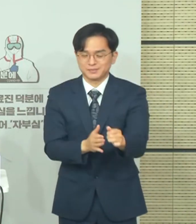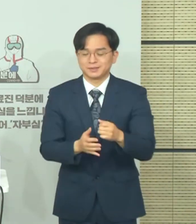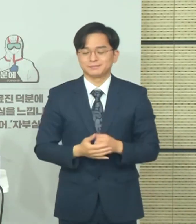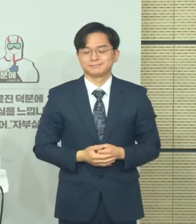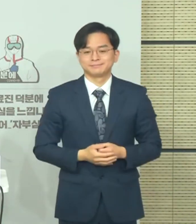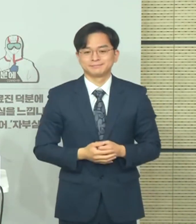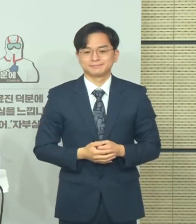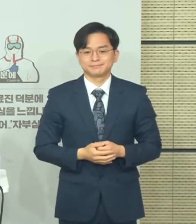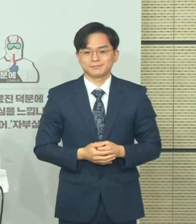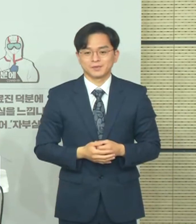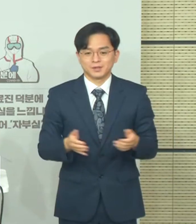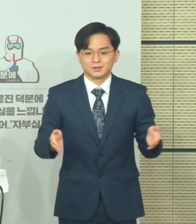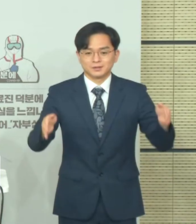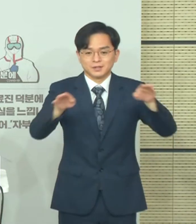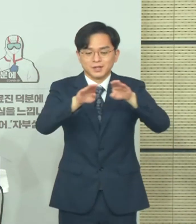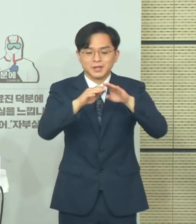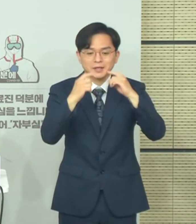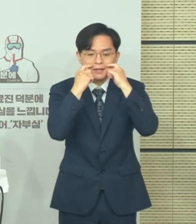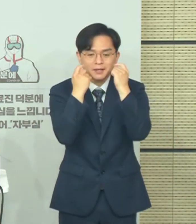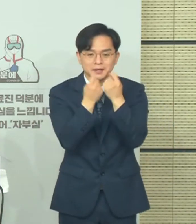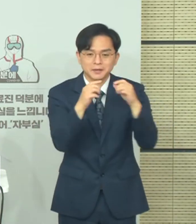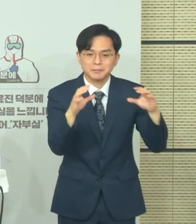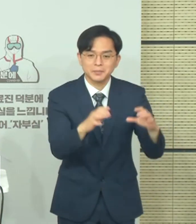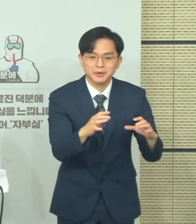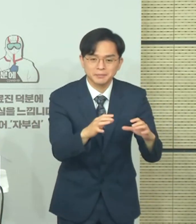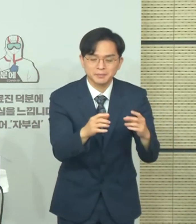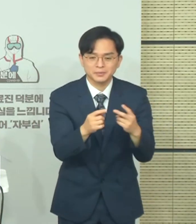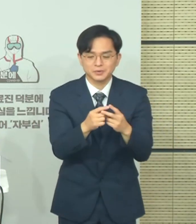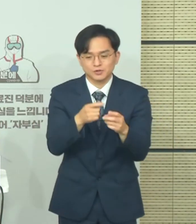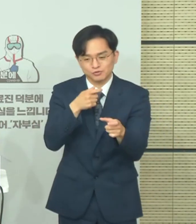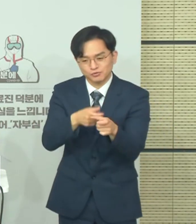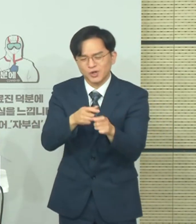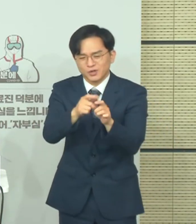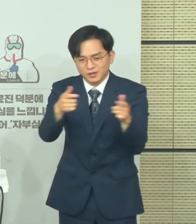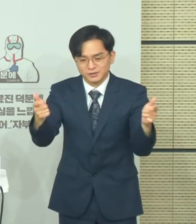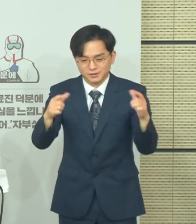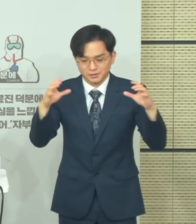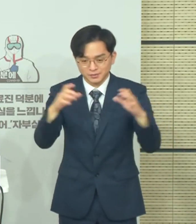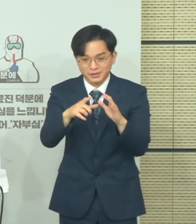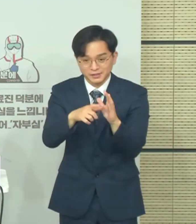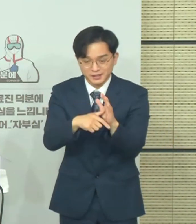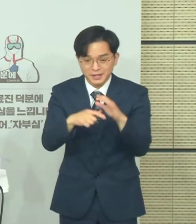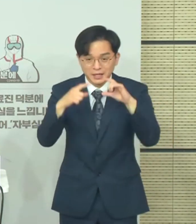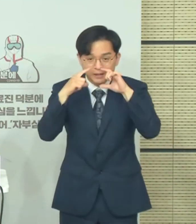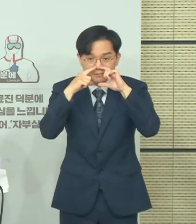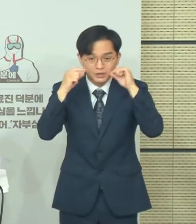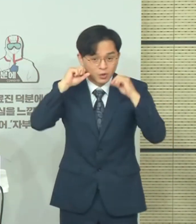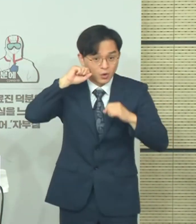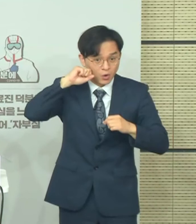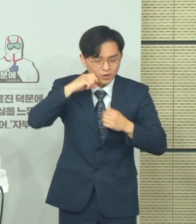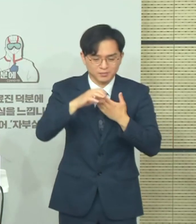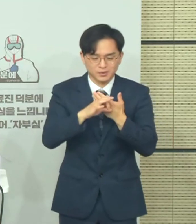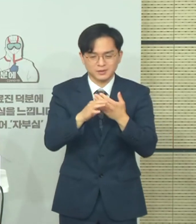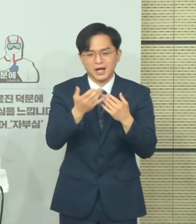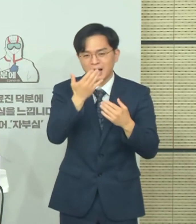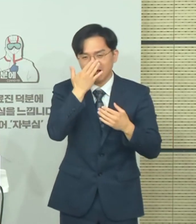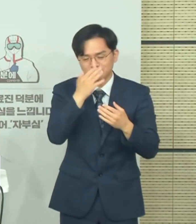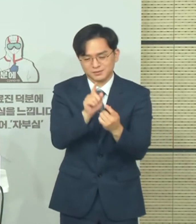같이 마스크 착용이 어려운 환경의 는 노출이 최소화 될 수 있도록 차 제를 부탁드립니다